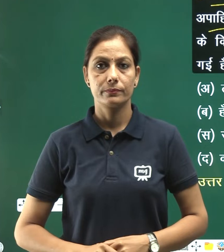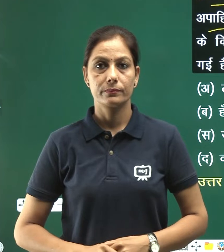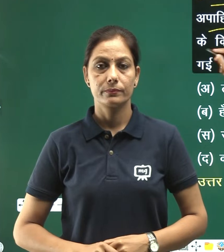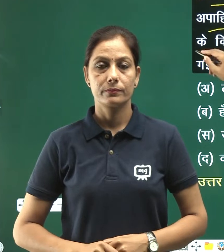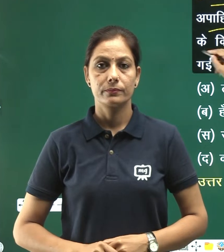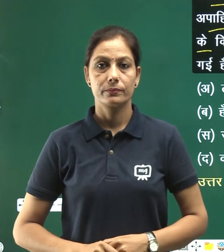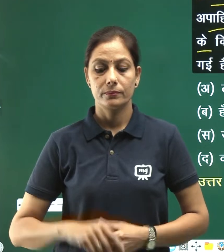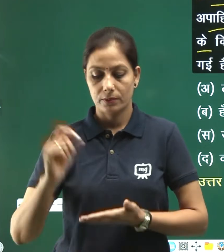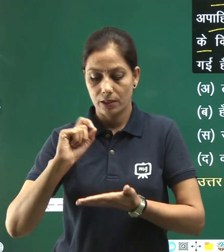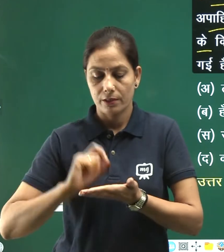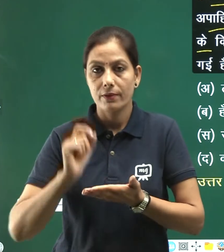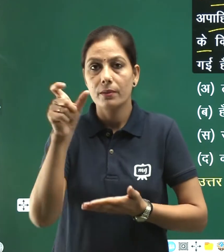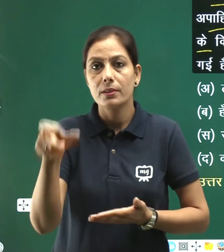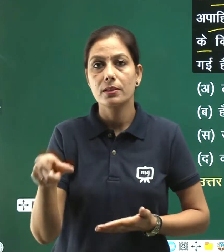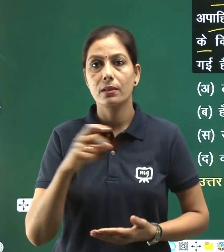रघुवीर सहाय के